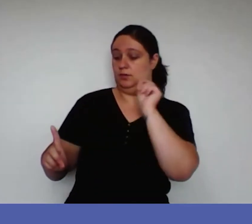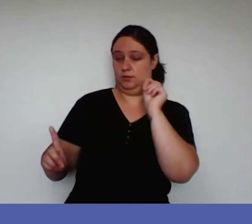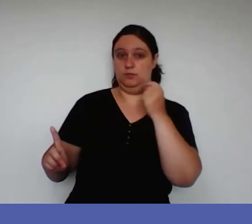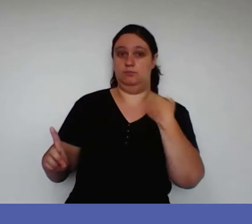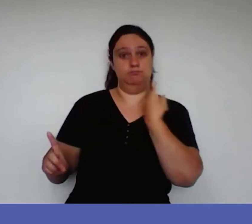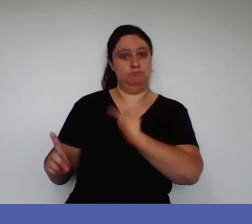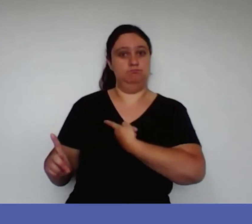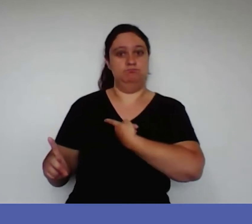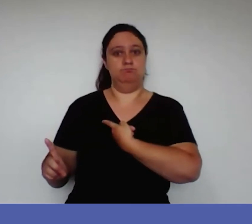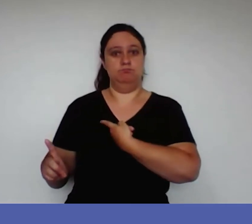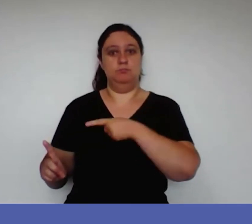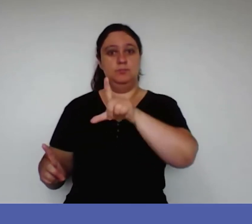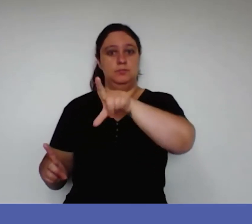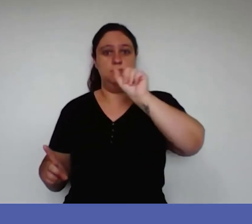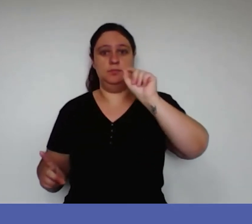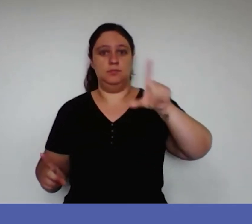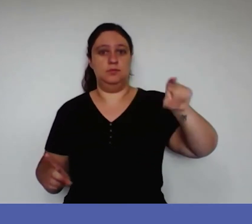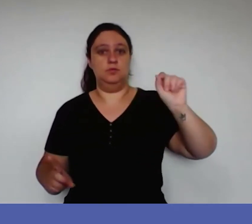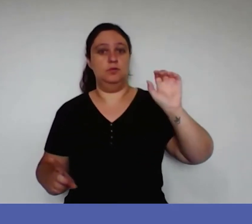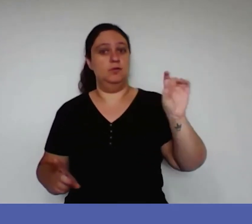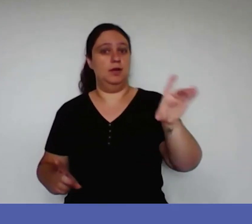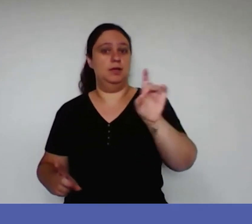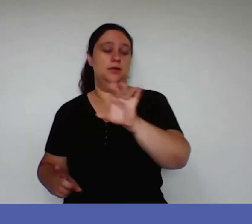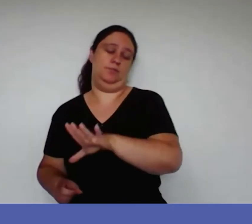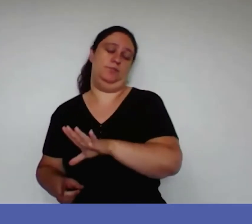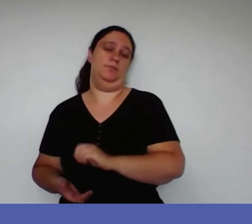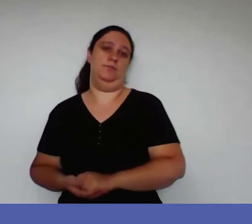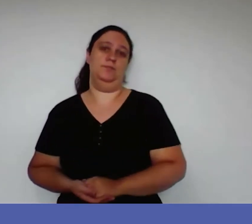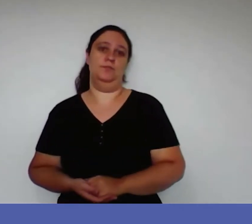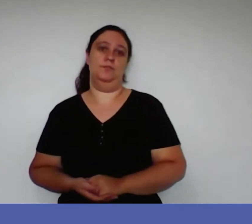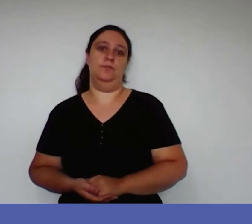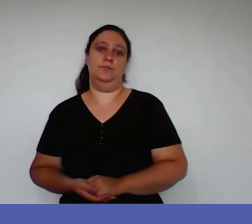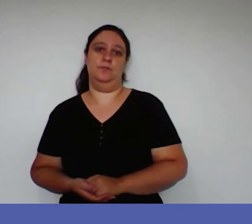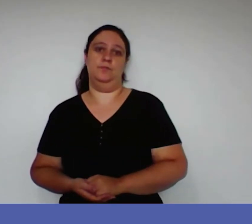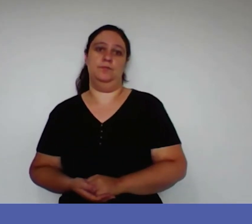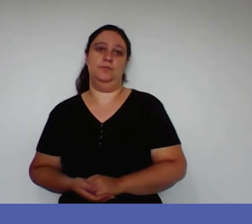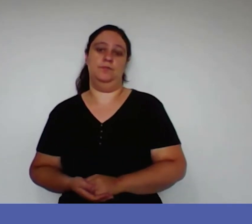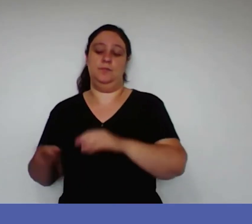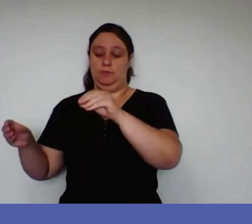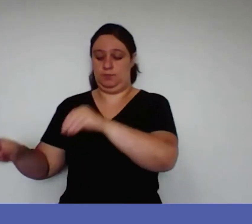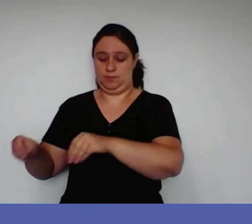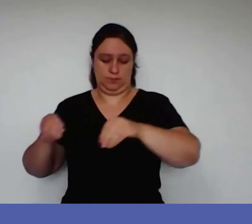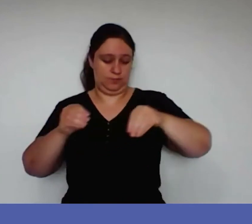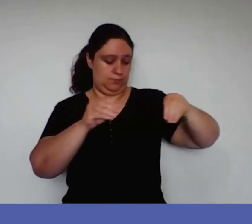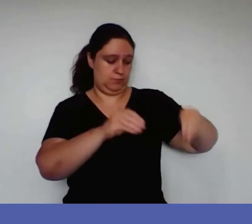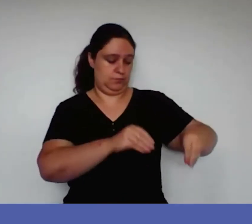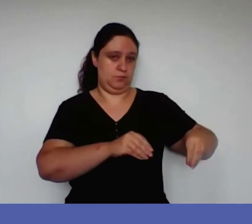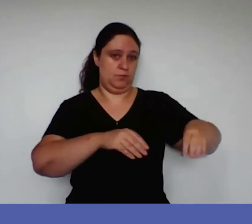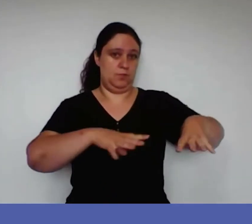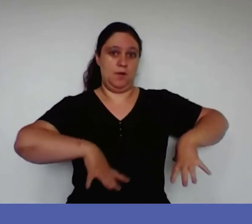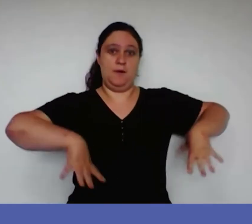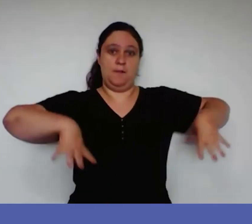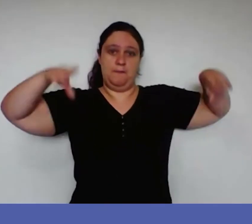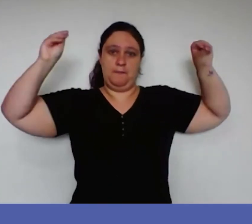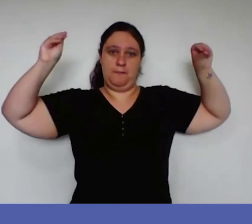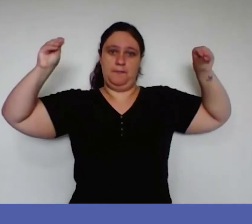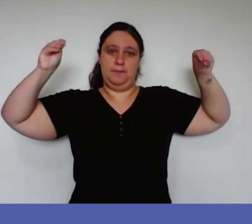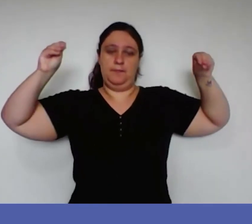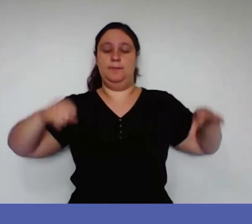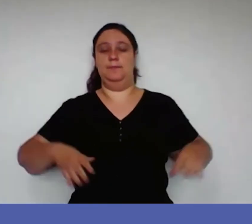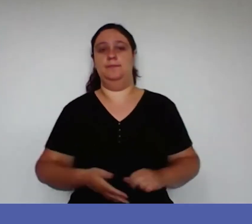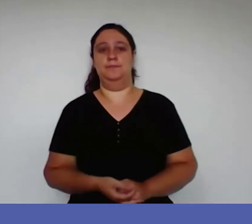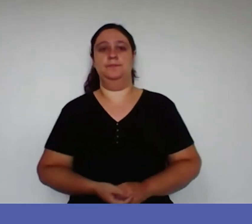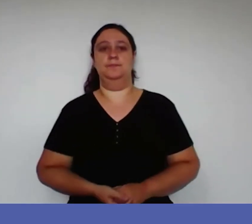O rei nos escolheu e nos tirou da rua e nos colocou no seu palácio. O seu palácio hoje